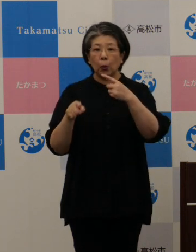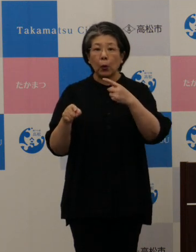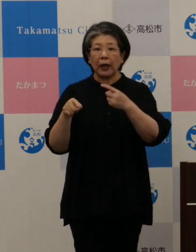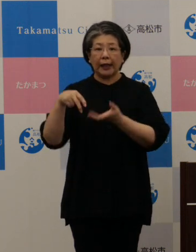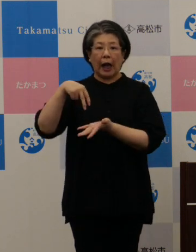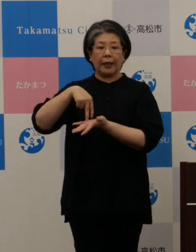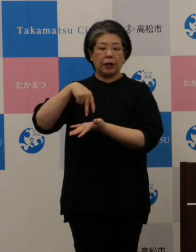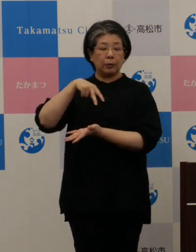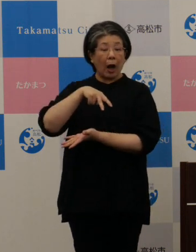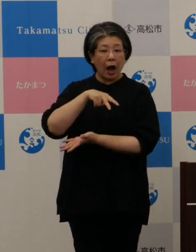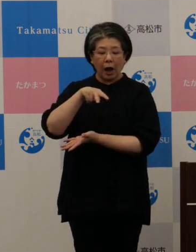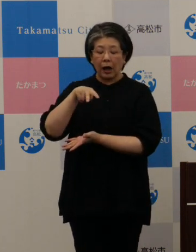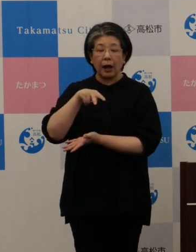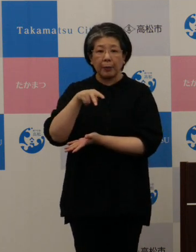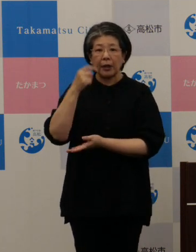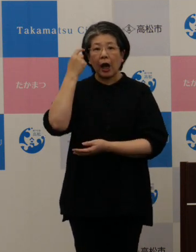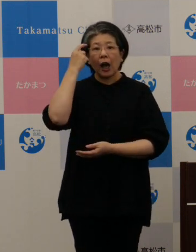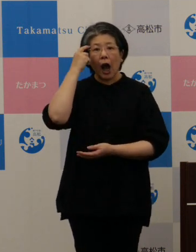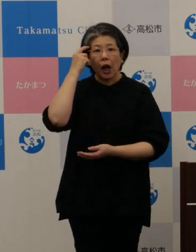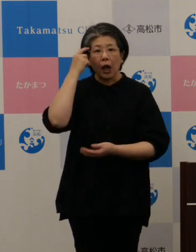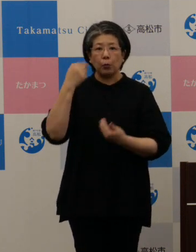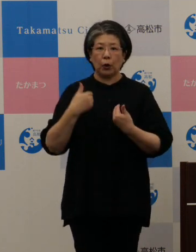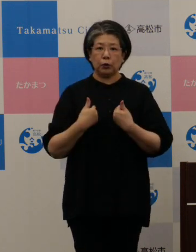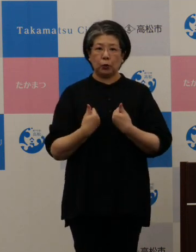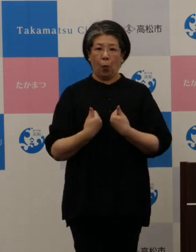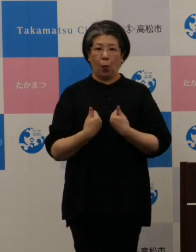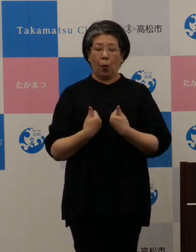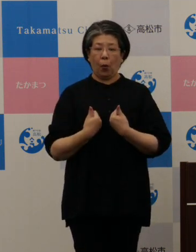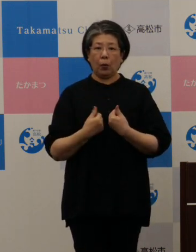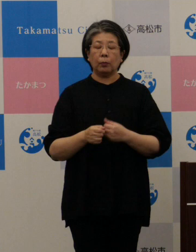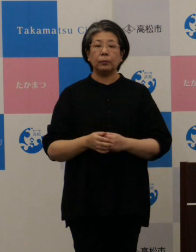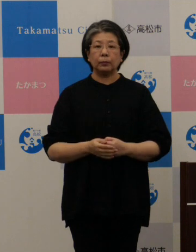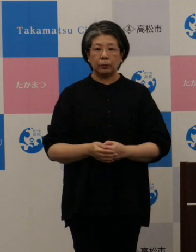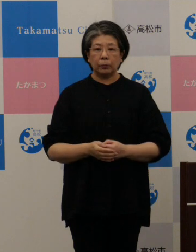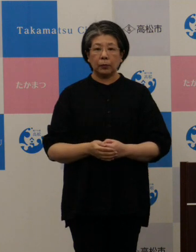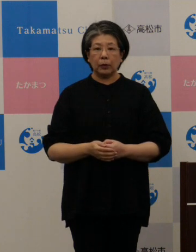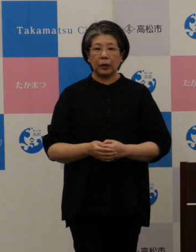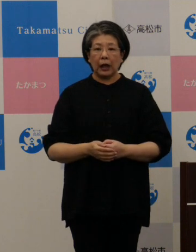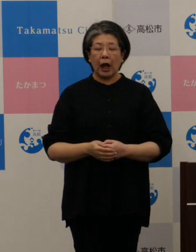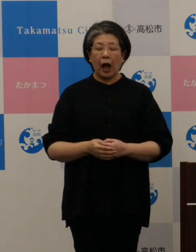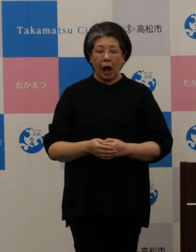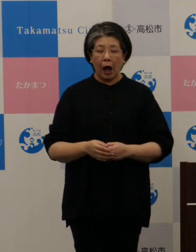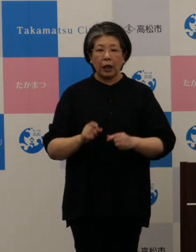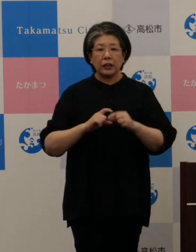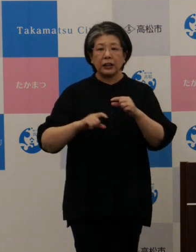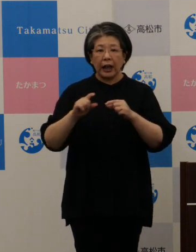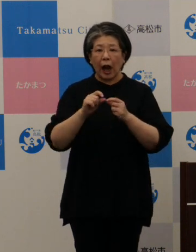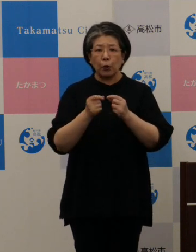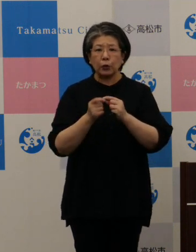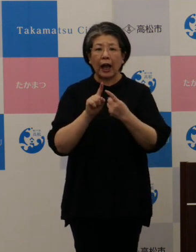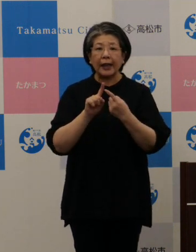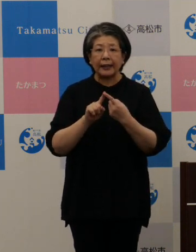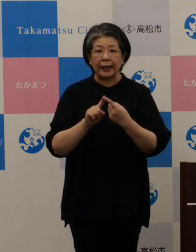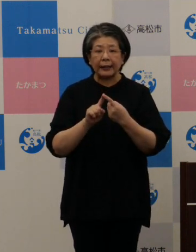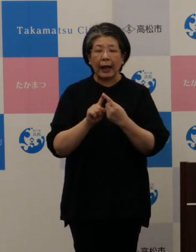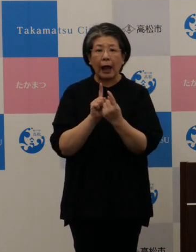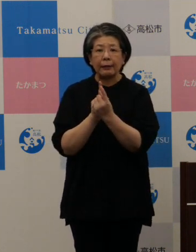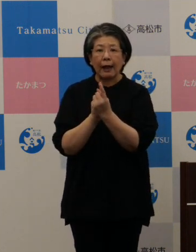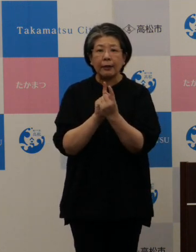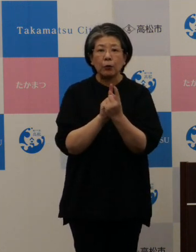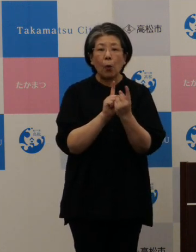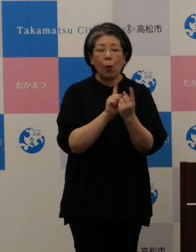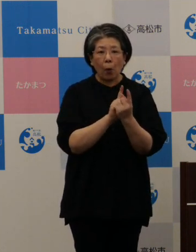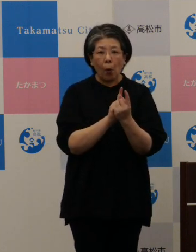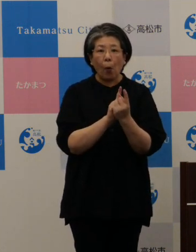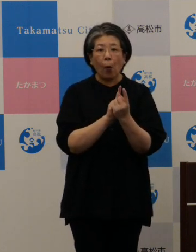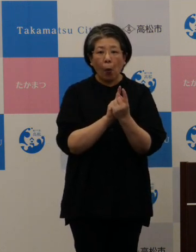場から考えていかなきゃならない問題でございますので、より具体的な対応が可能となるような